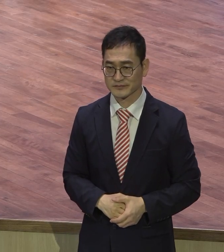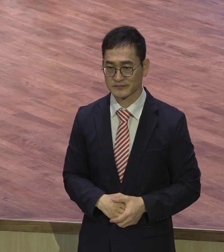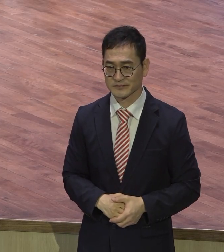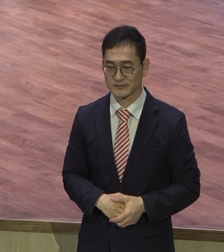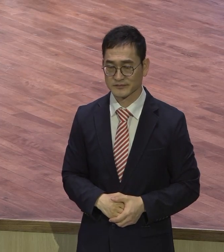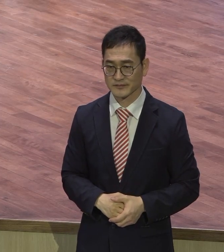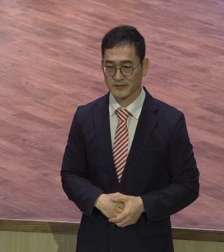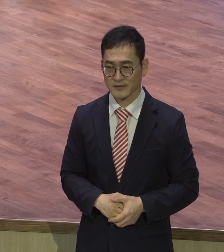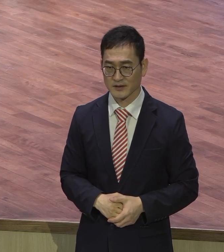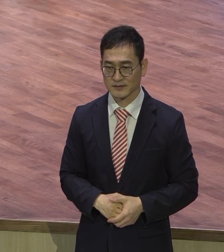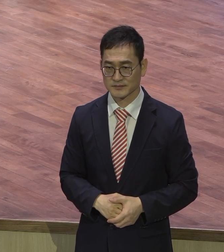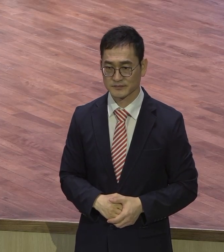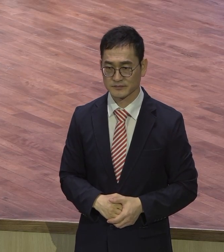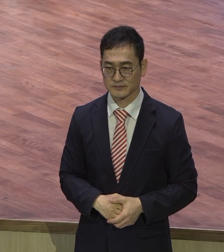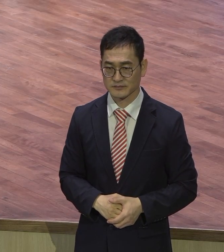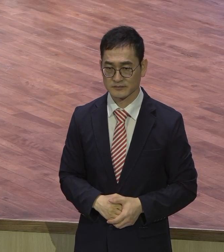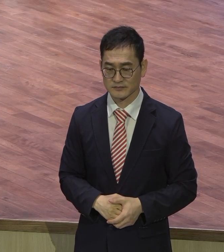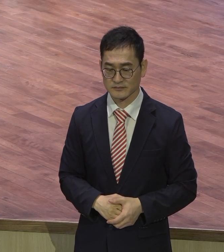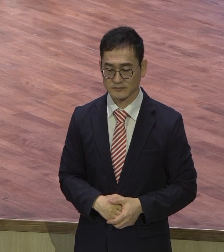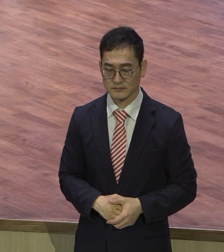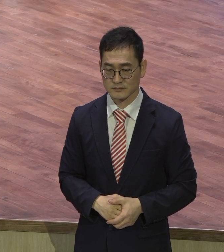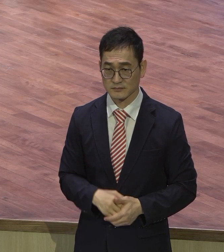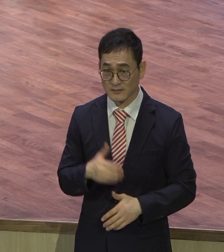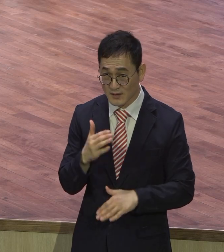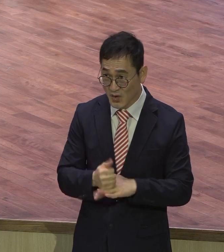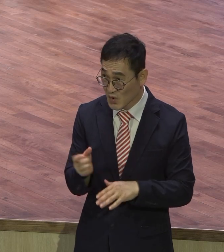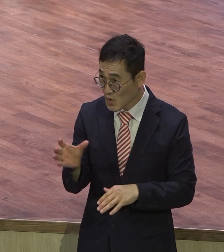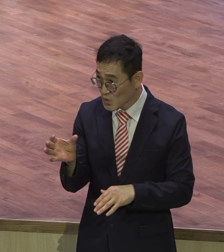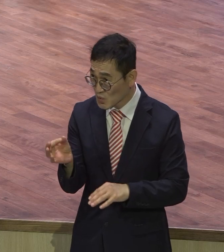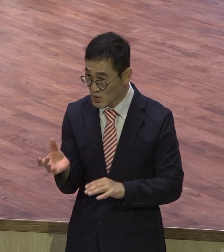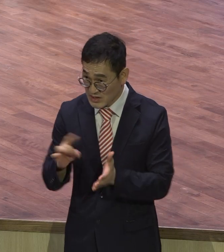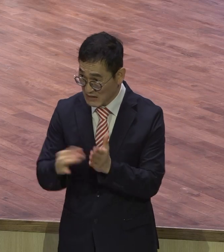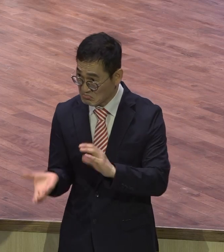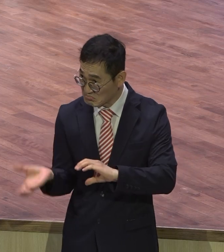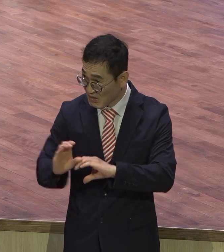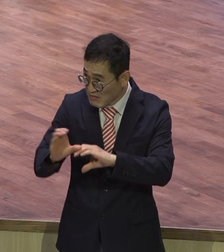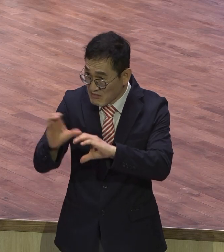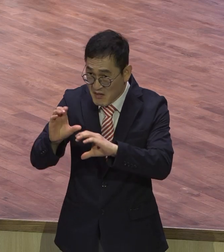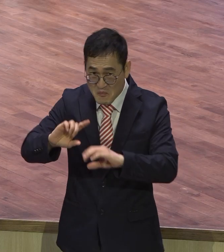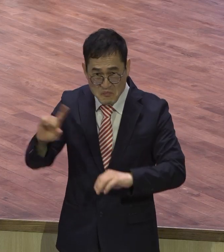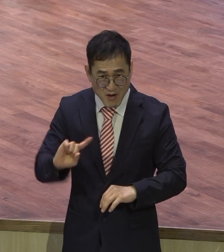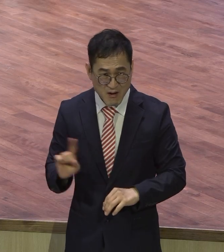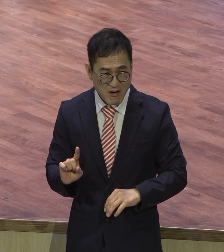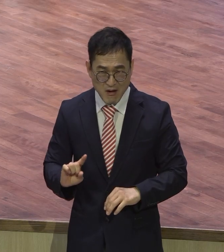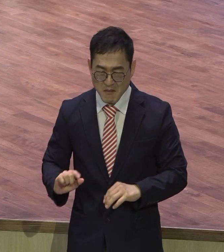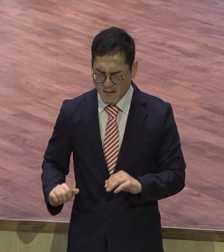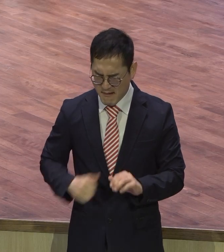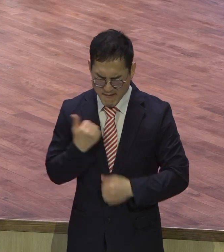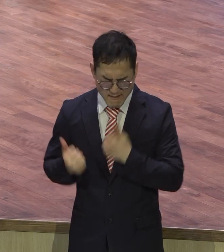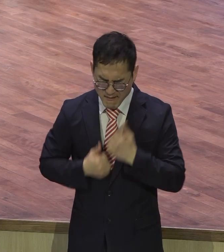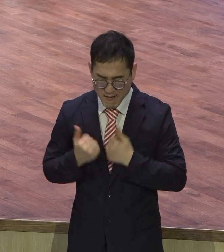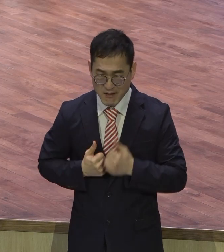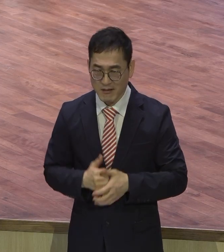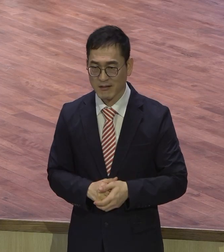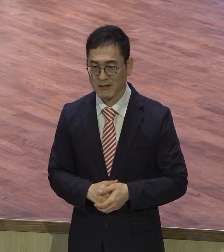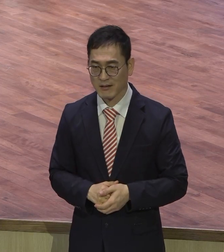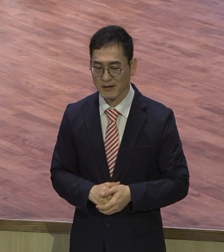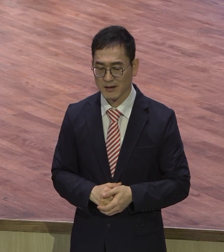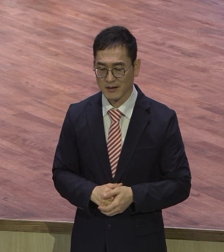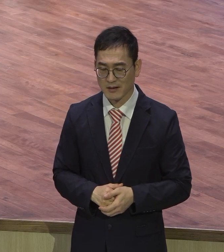가니까 이스라엘 사람들은 몇 배로 더 그렇게 고통을 당하게 되었습니다. 그래서 세리다